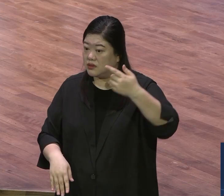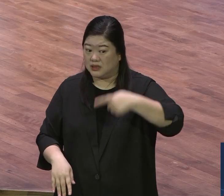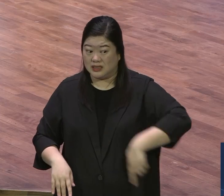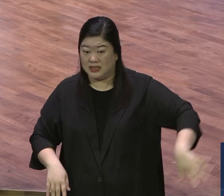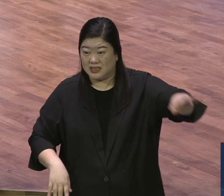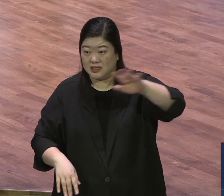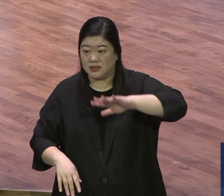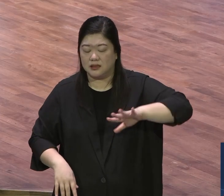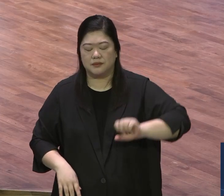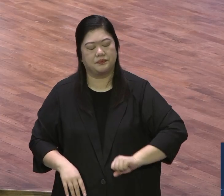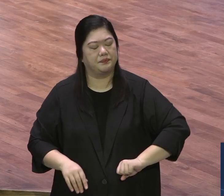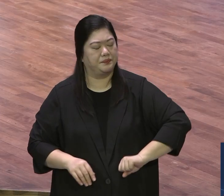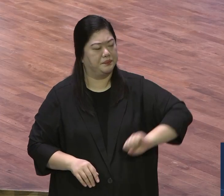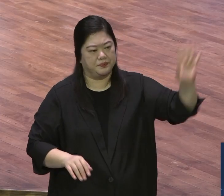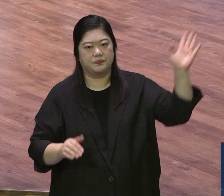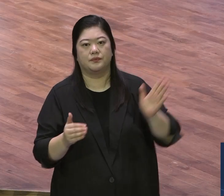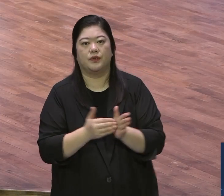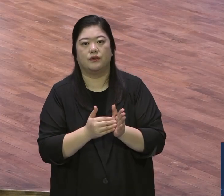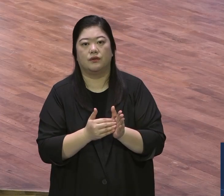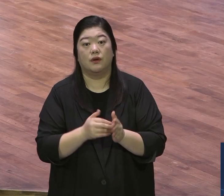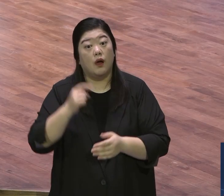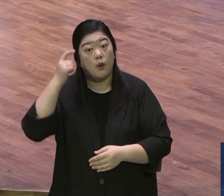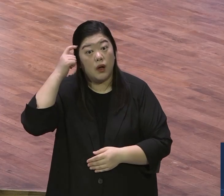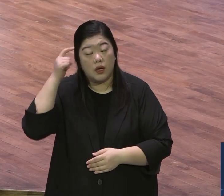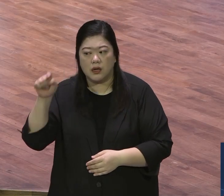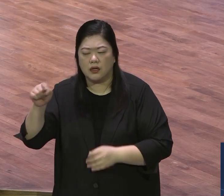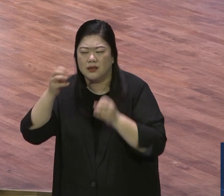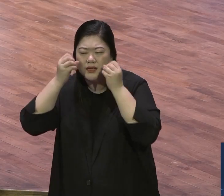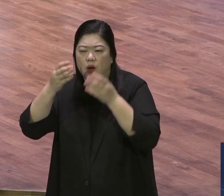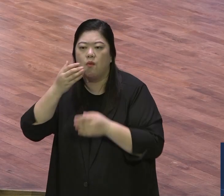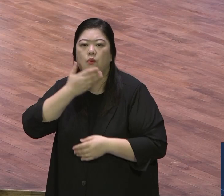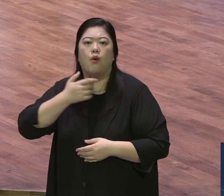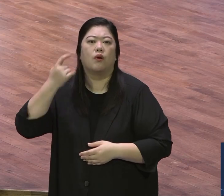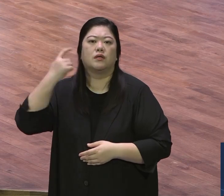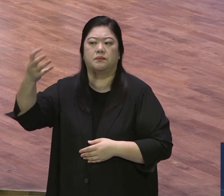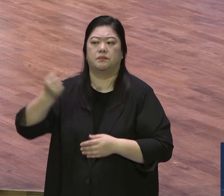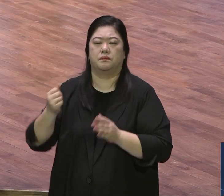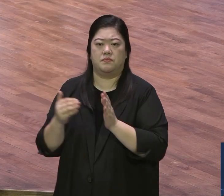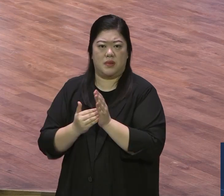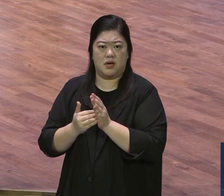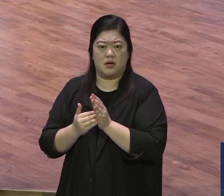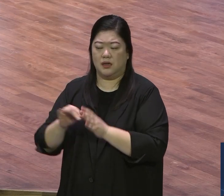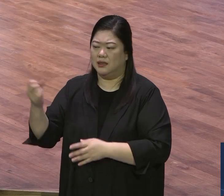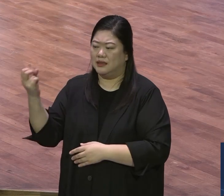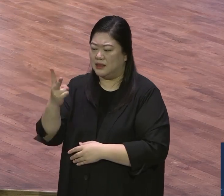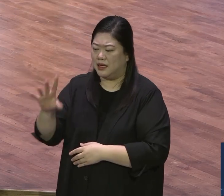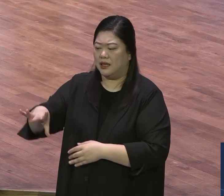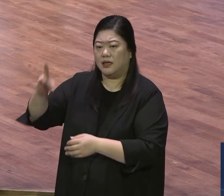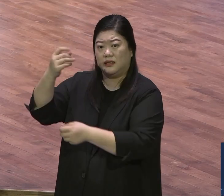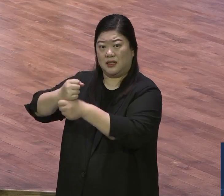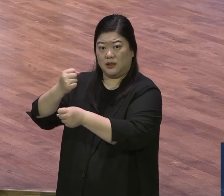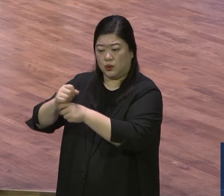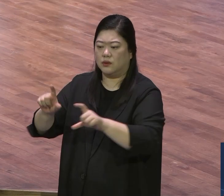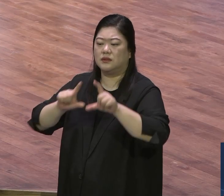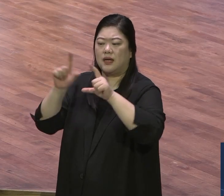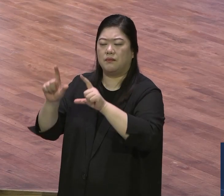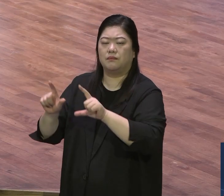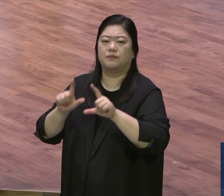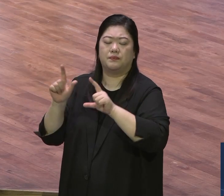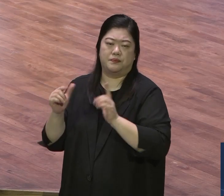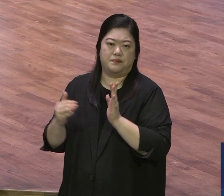아멘 새로운 복음인생 제 창조인생을 그렇게 살았어요 우리